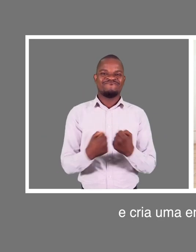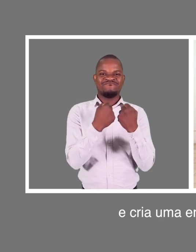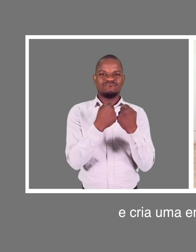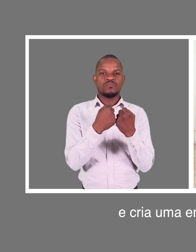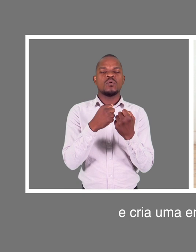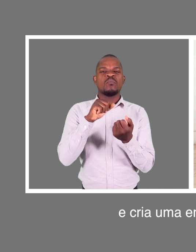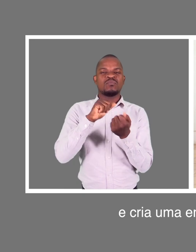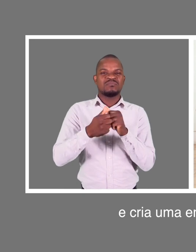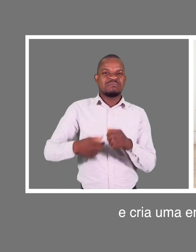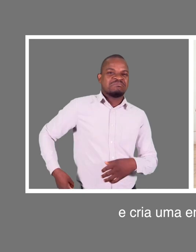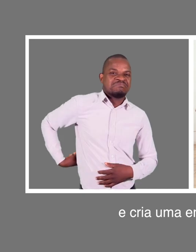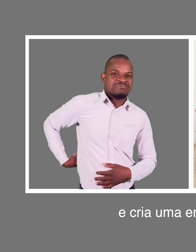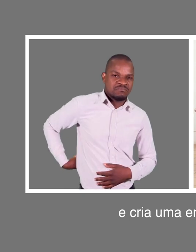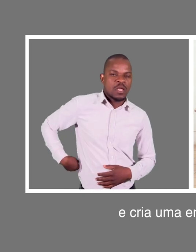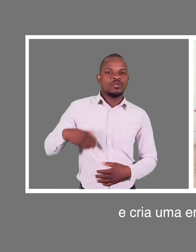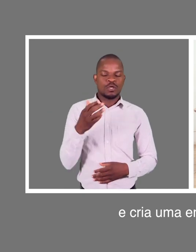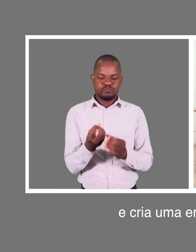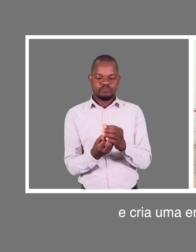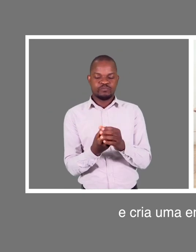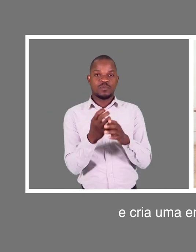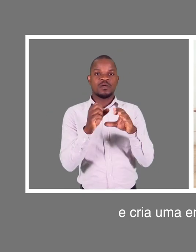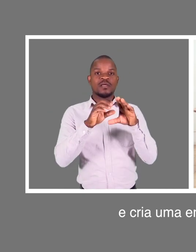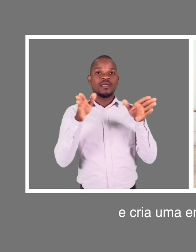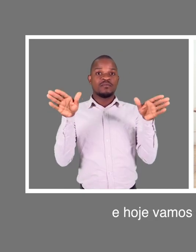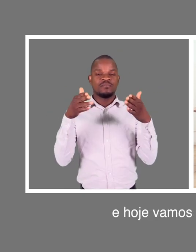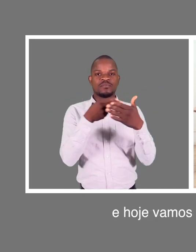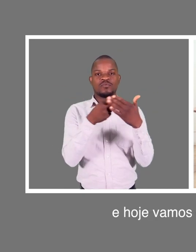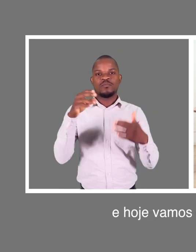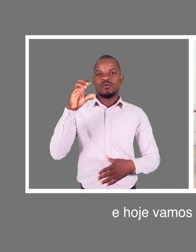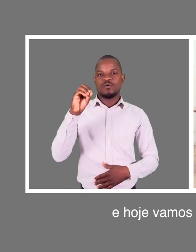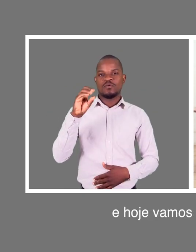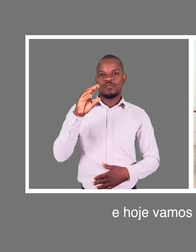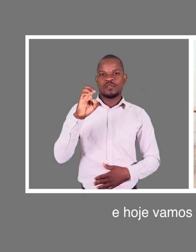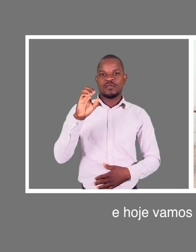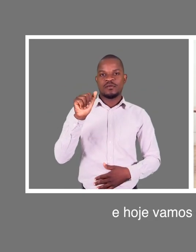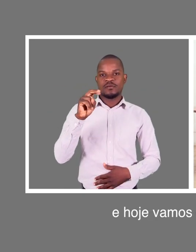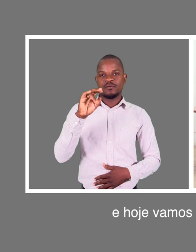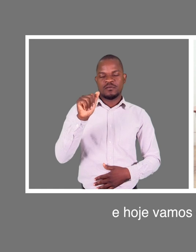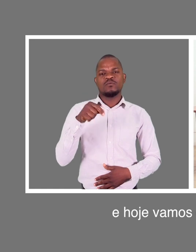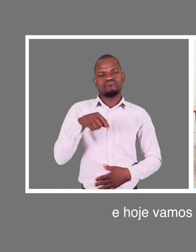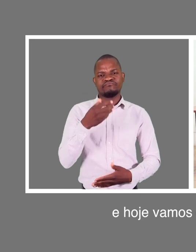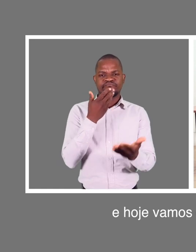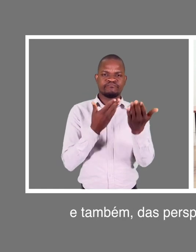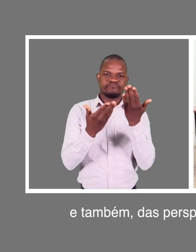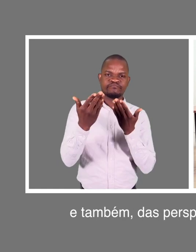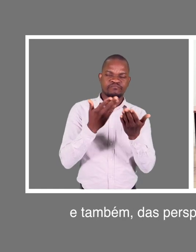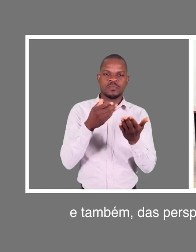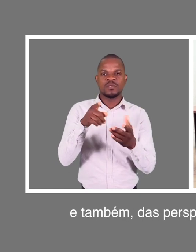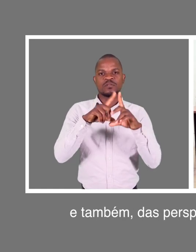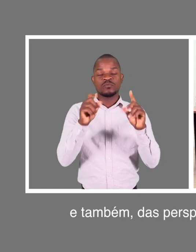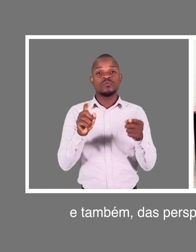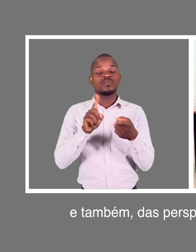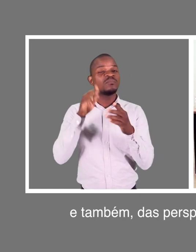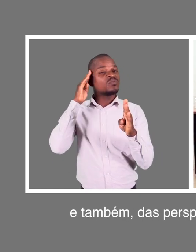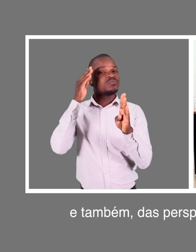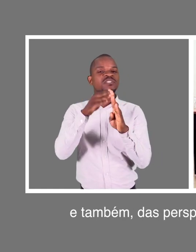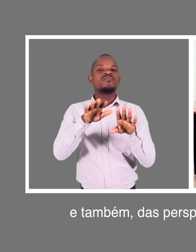cria uma empresa denominada Oceânia. É hoje que vamos conversar sobre este assunto e também